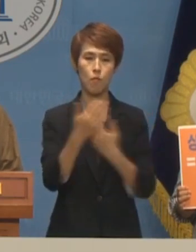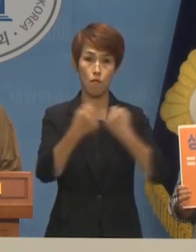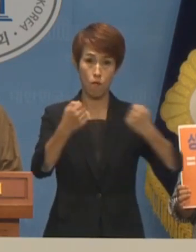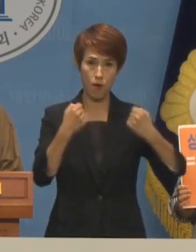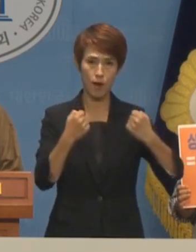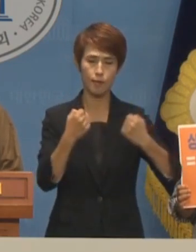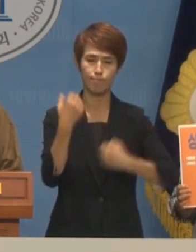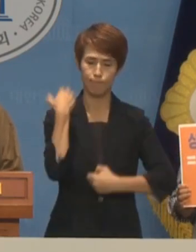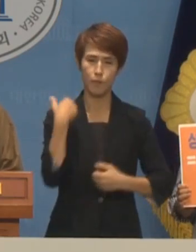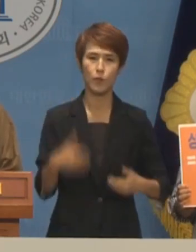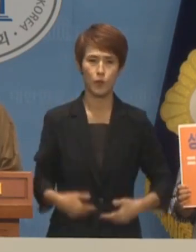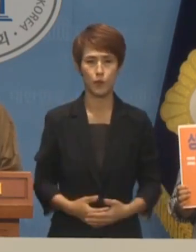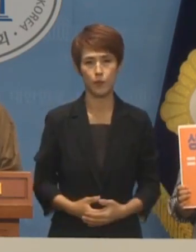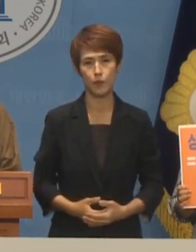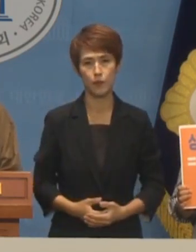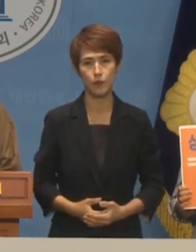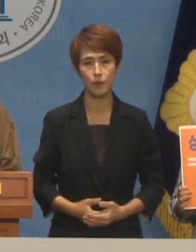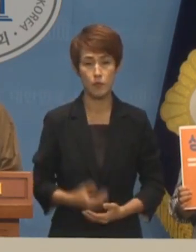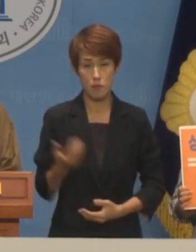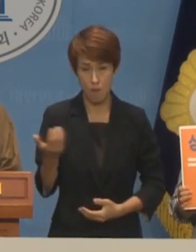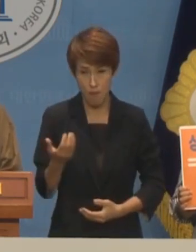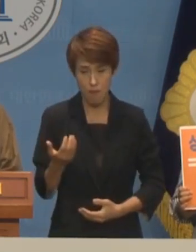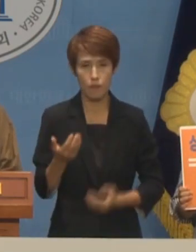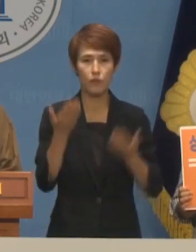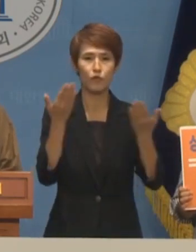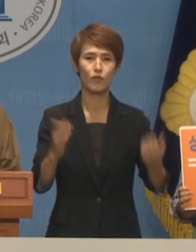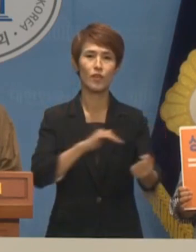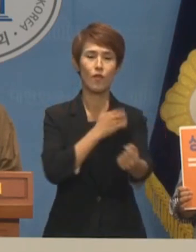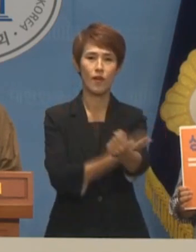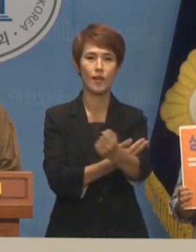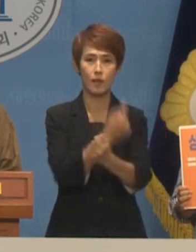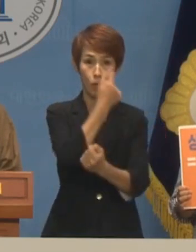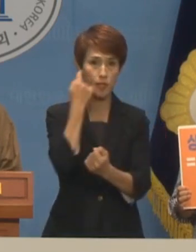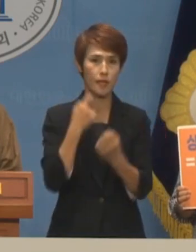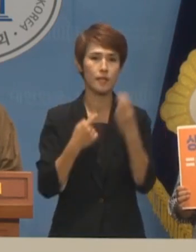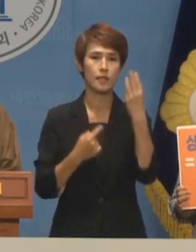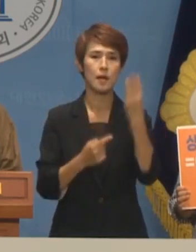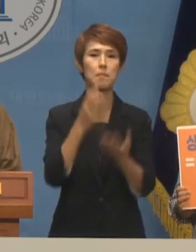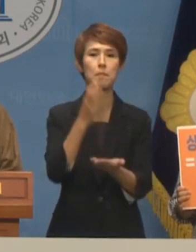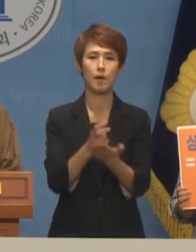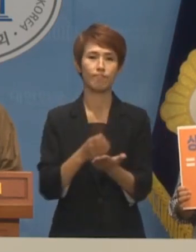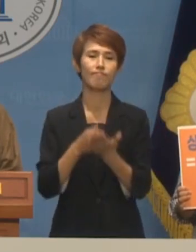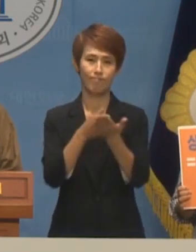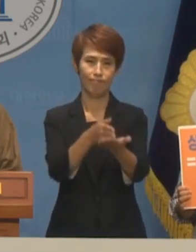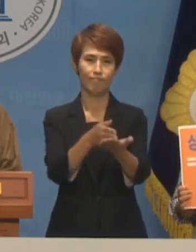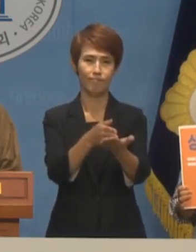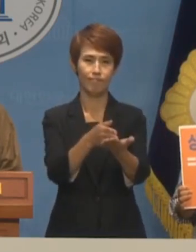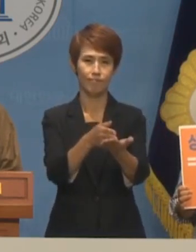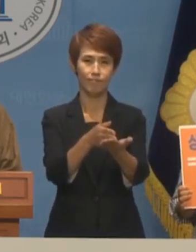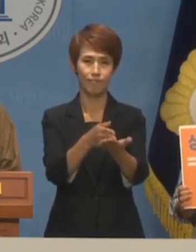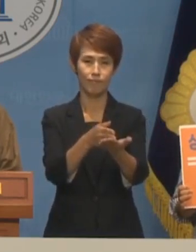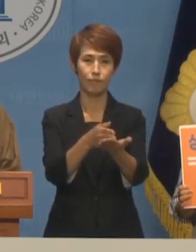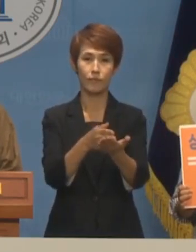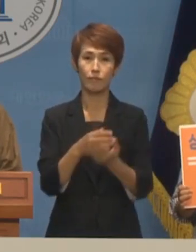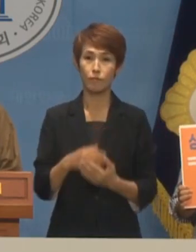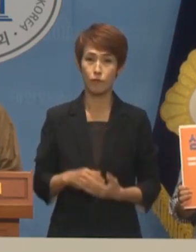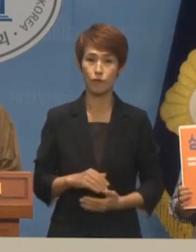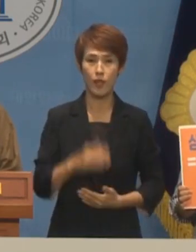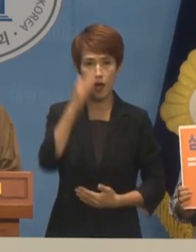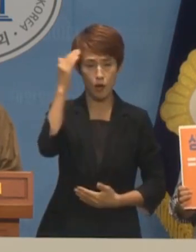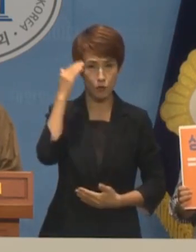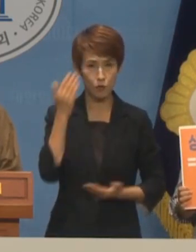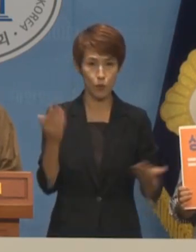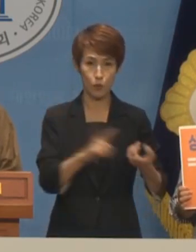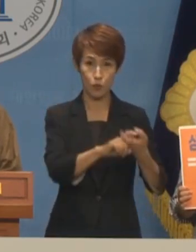합니다. 이에 아프면 쉴 권리 보장 3법을 발의함을 아프면 쉴 권리 공동행동과